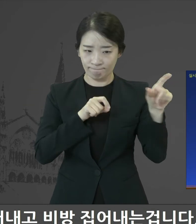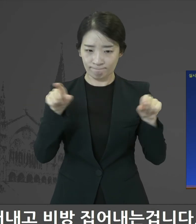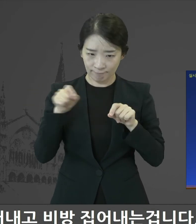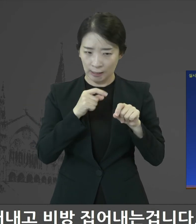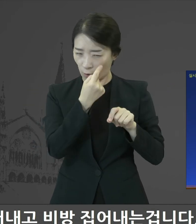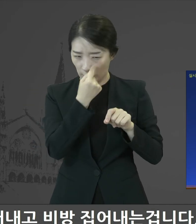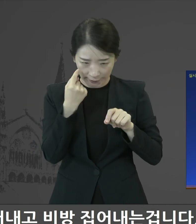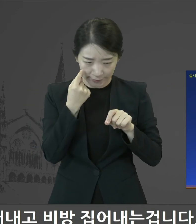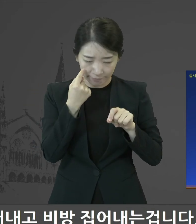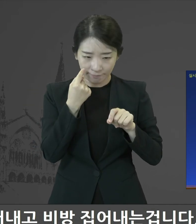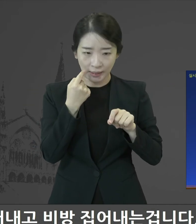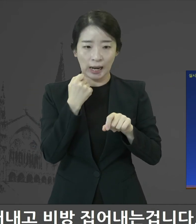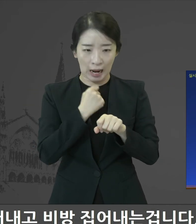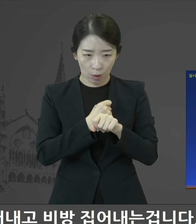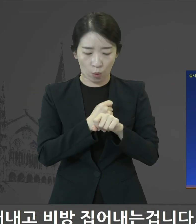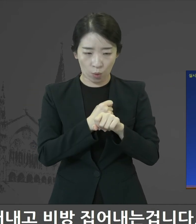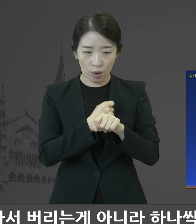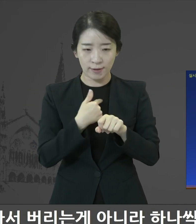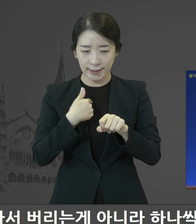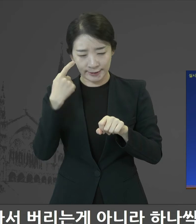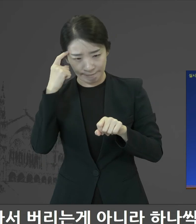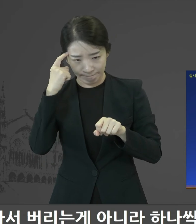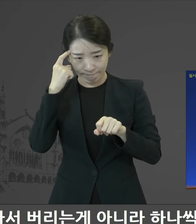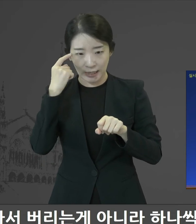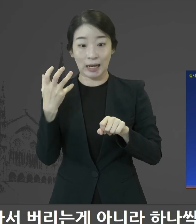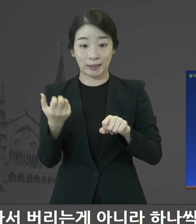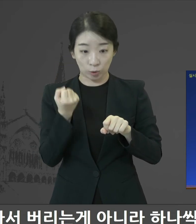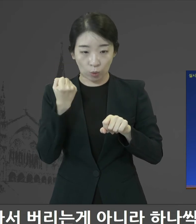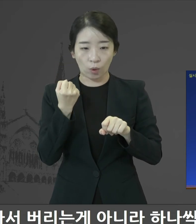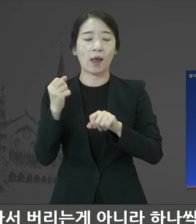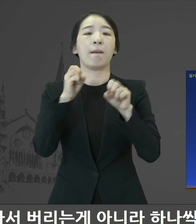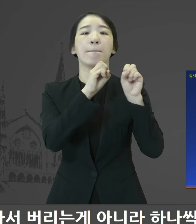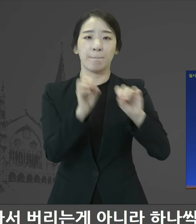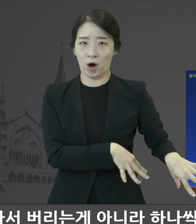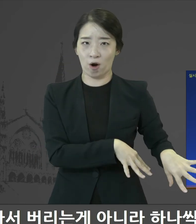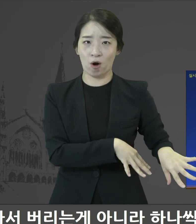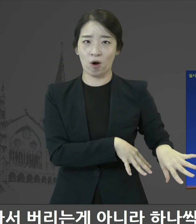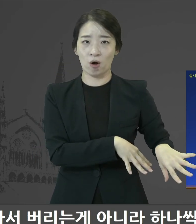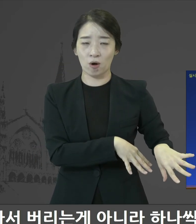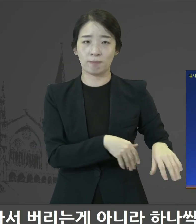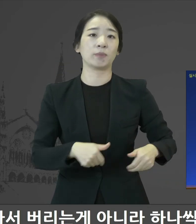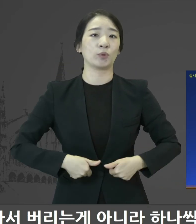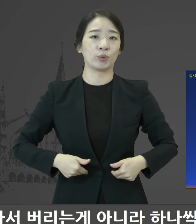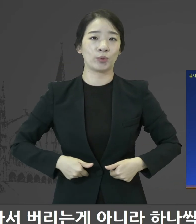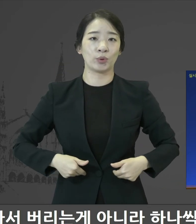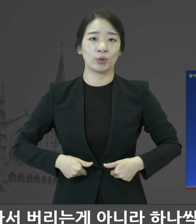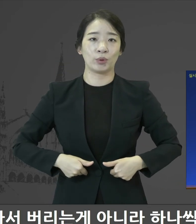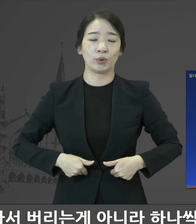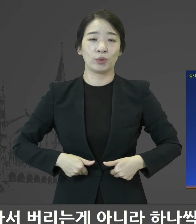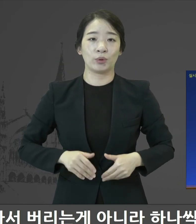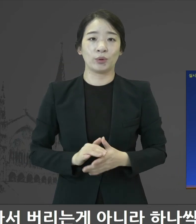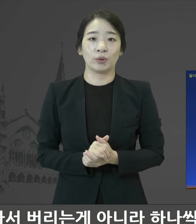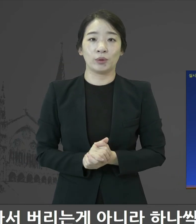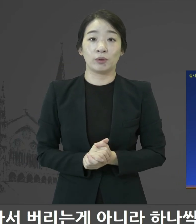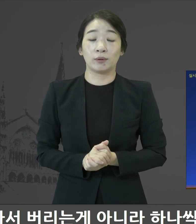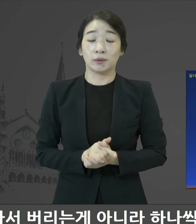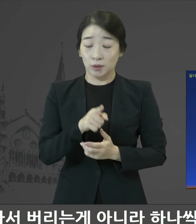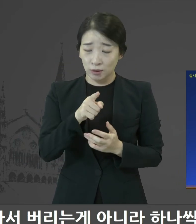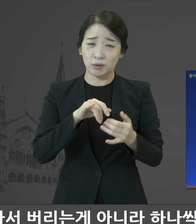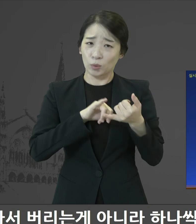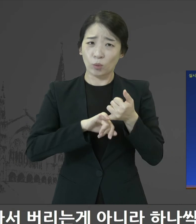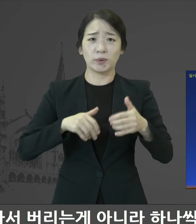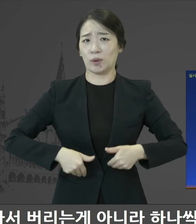확인하고 나의 의지를 가지고 버려야 된다는 겁니다. 그렇게 해야 된다는